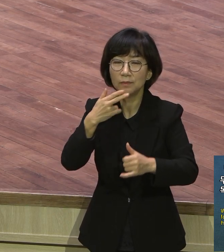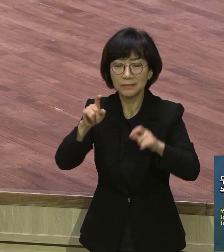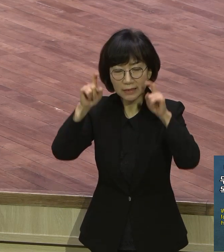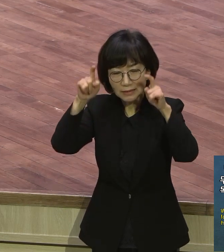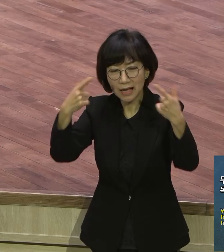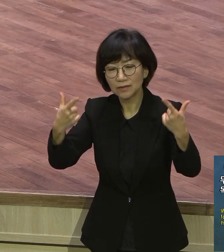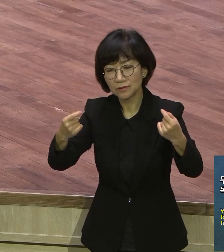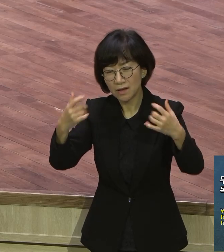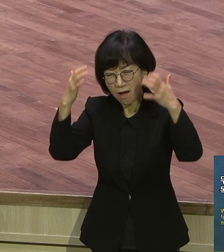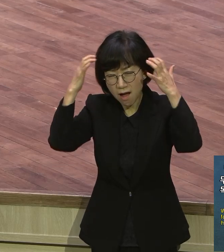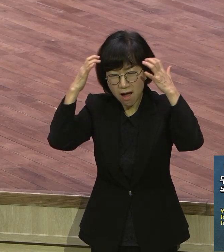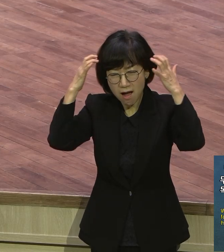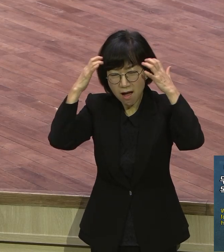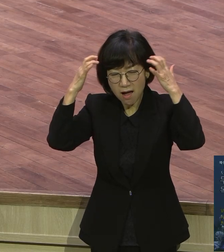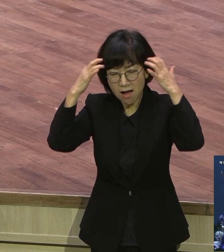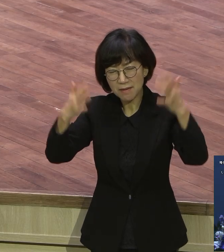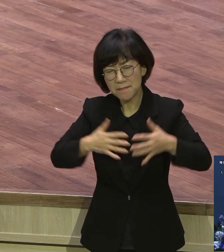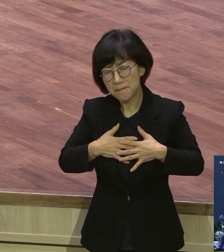기진함이라